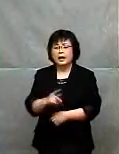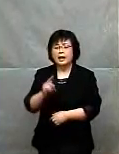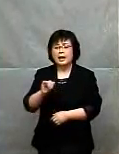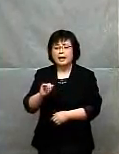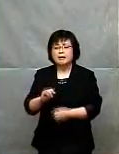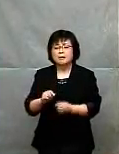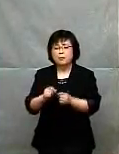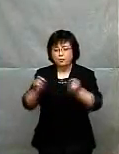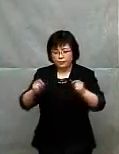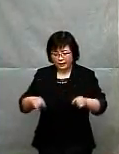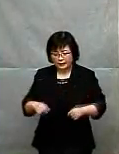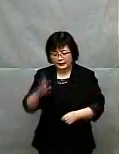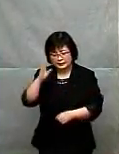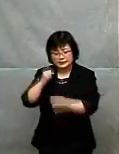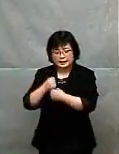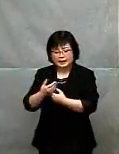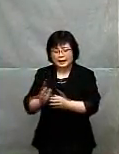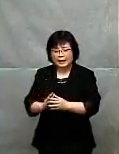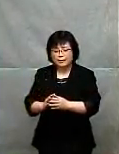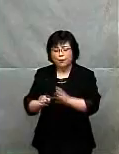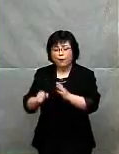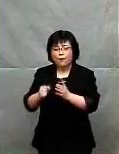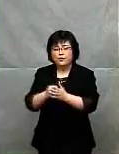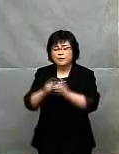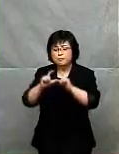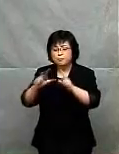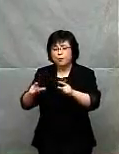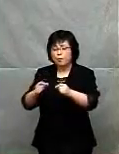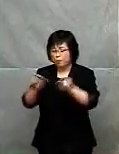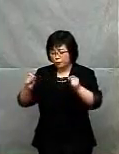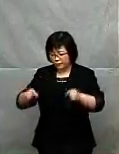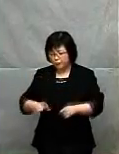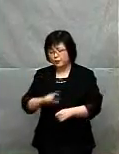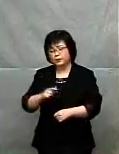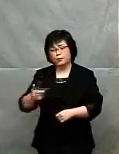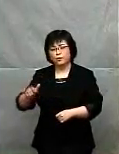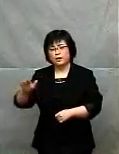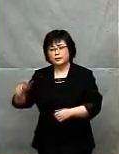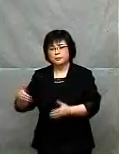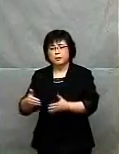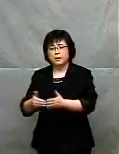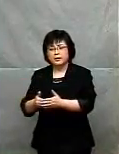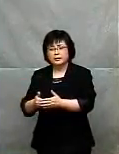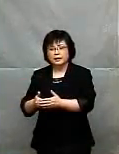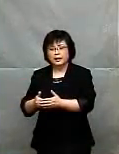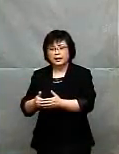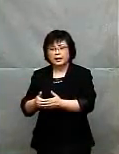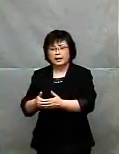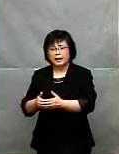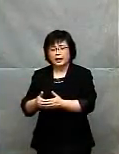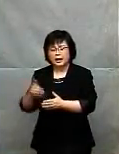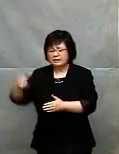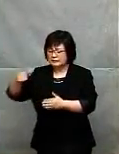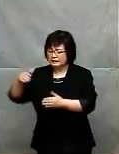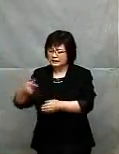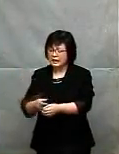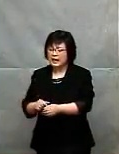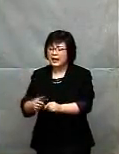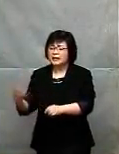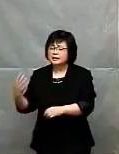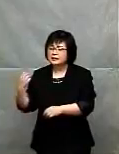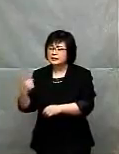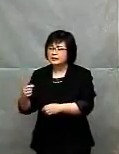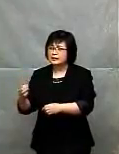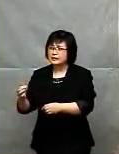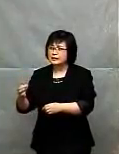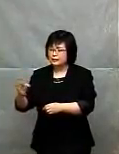隊の日報問題であるとか、まだまだその不信が拭えないであるとかという理由でこれまで支持率が下落してという経過があります。 は